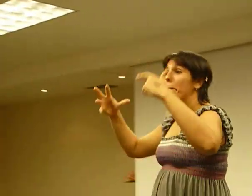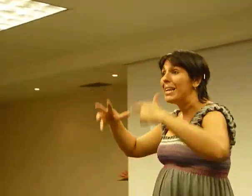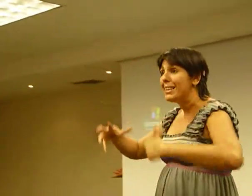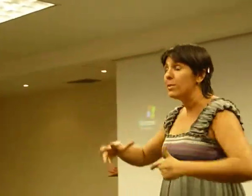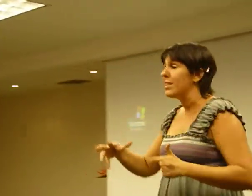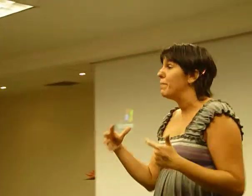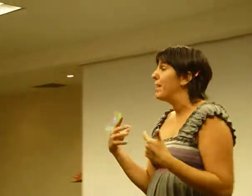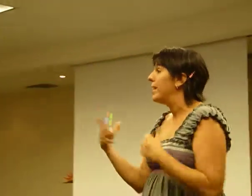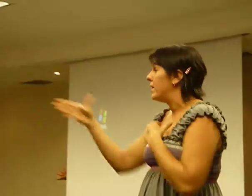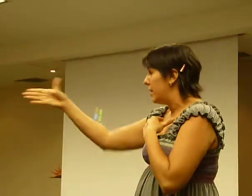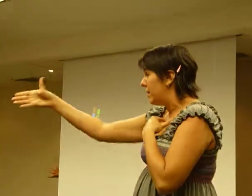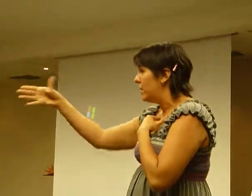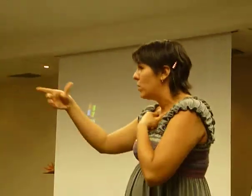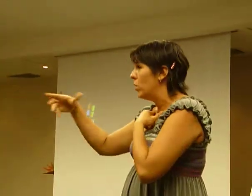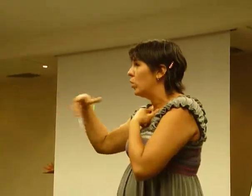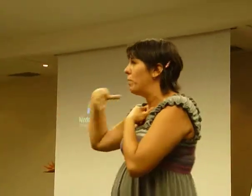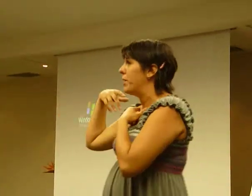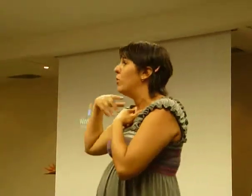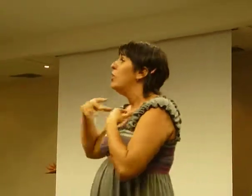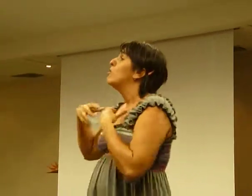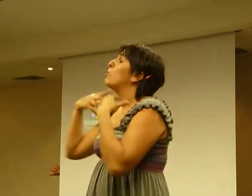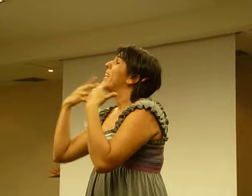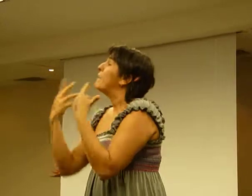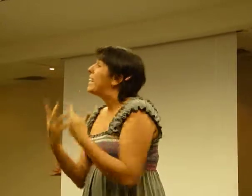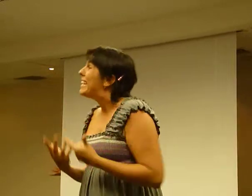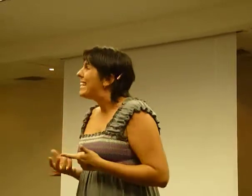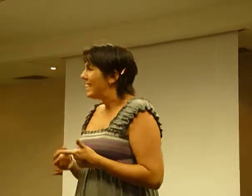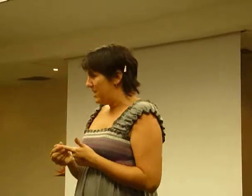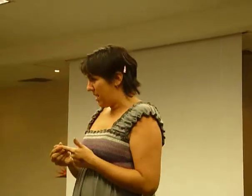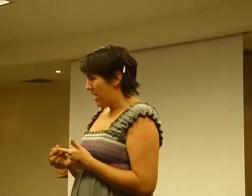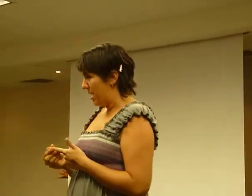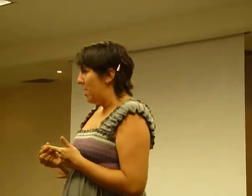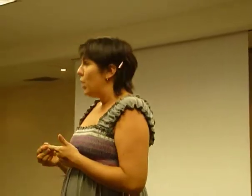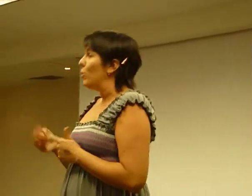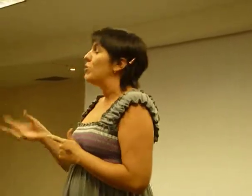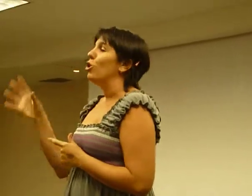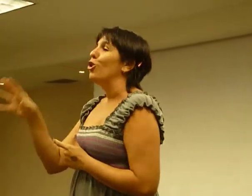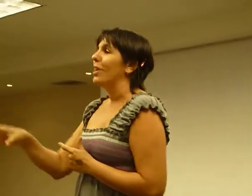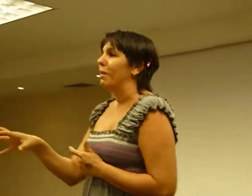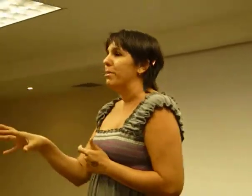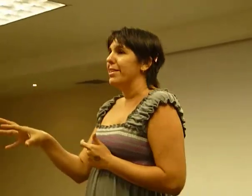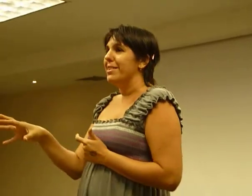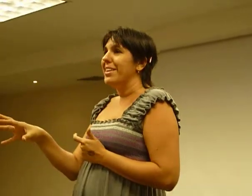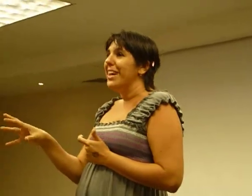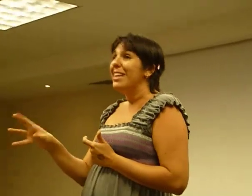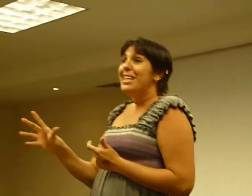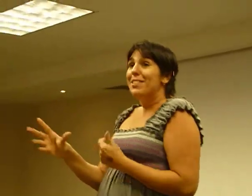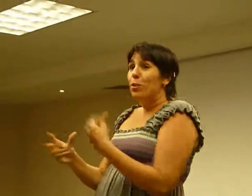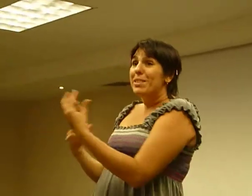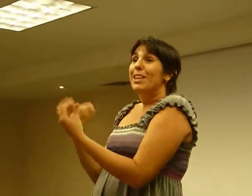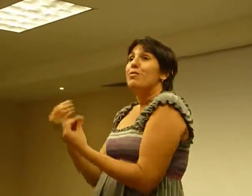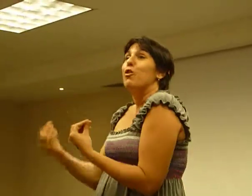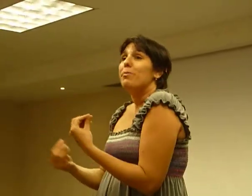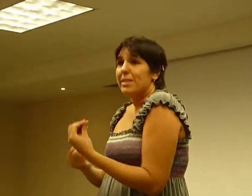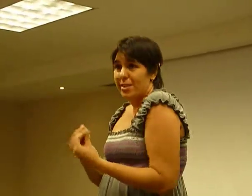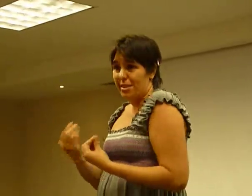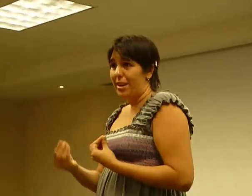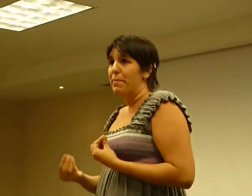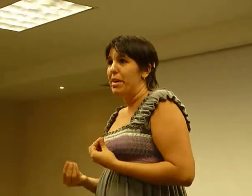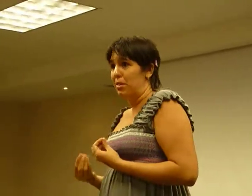complementa nuestra manera, también dijo algo el compañero sobre la manera de enseñar. No es solo lo que vamos a enseñar, sino nuestras formas de acercamiento